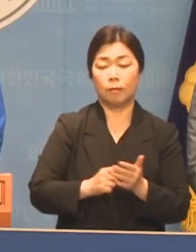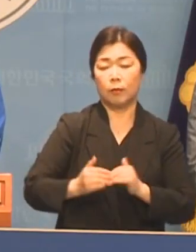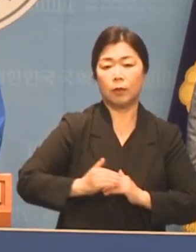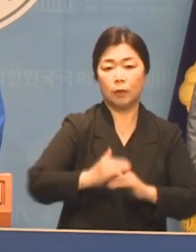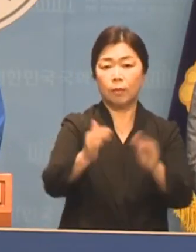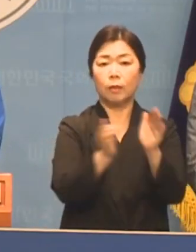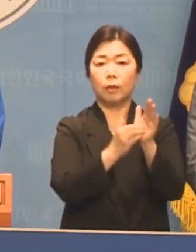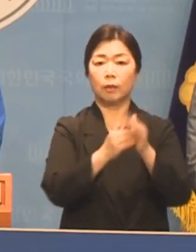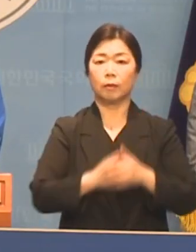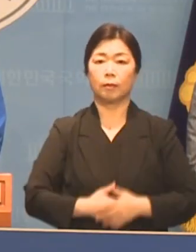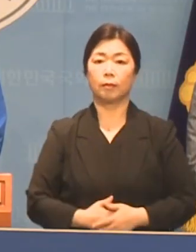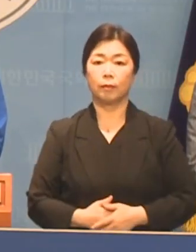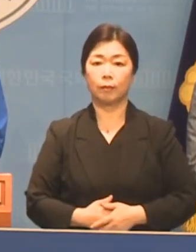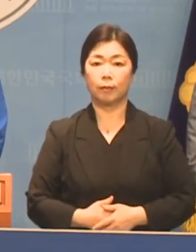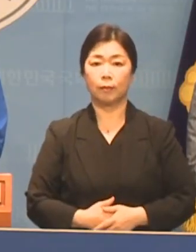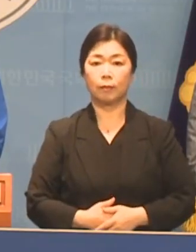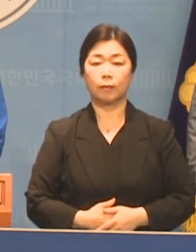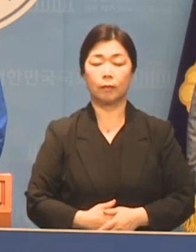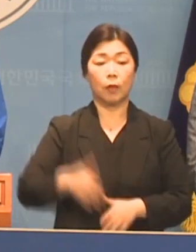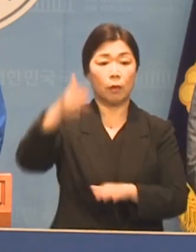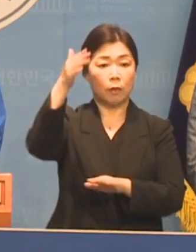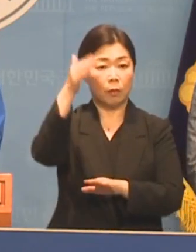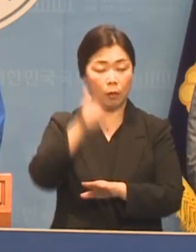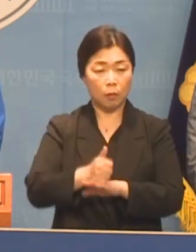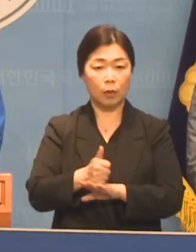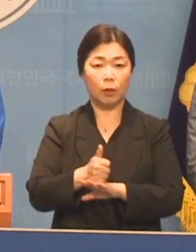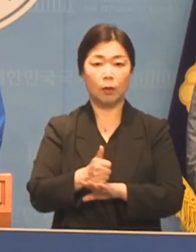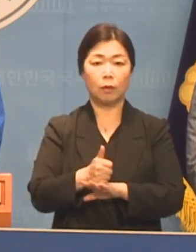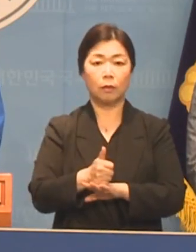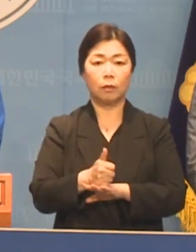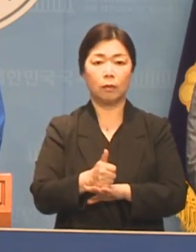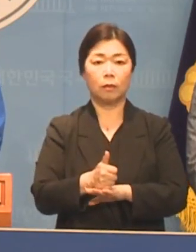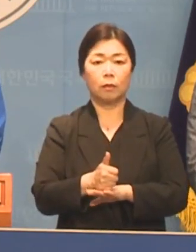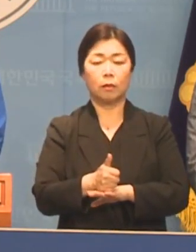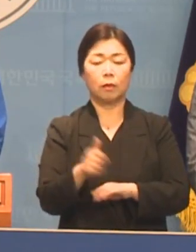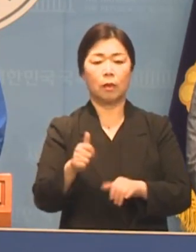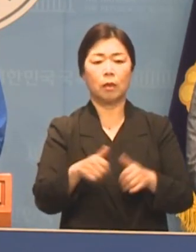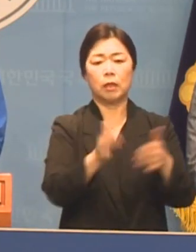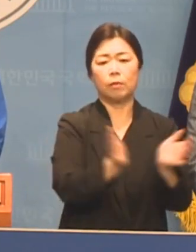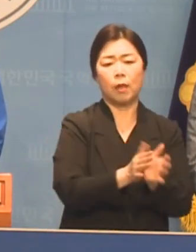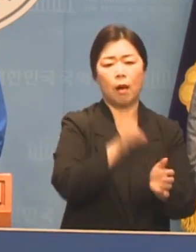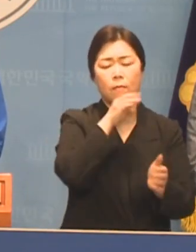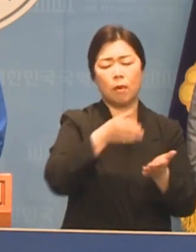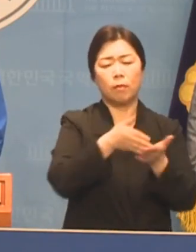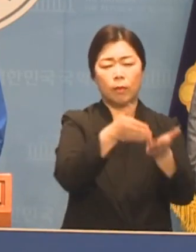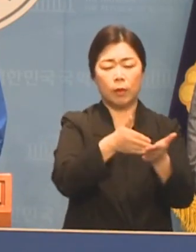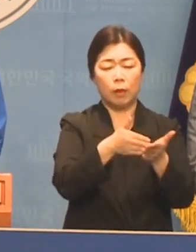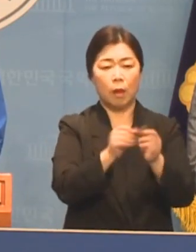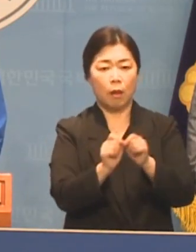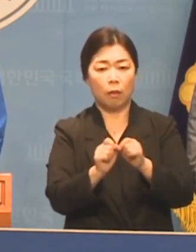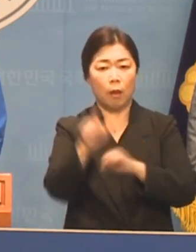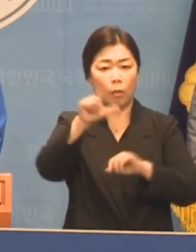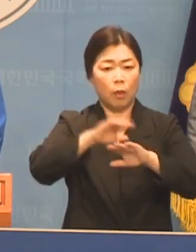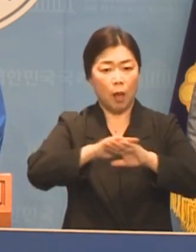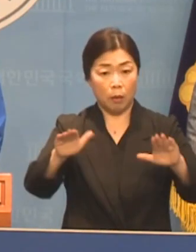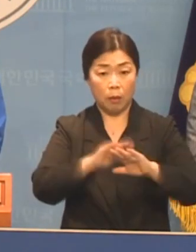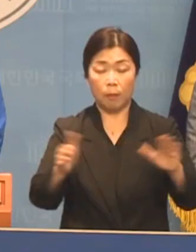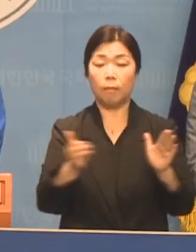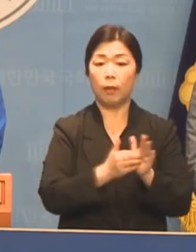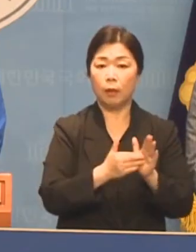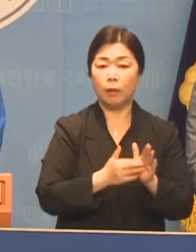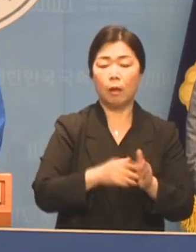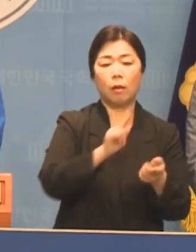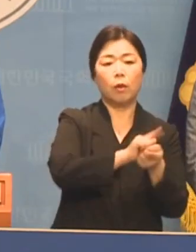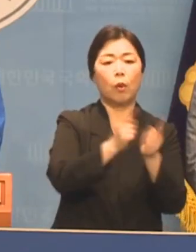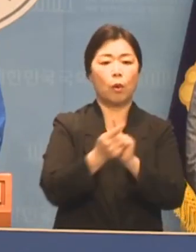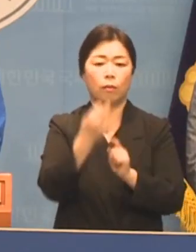집행하였습니다. 그 결과 고질적인 집단 민원을 상당 부분 해결하고